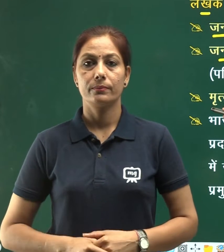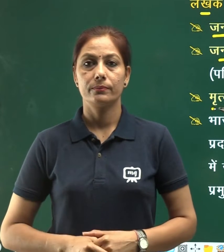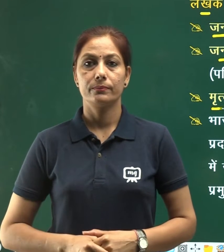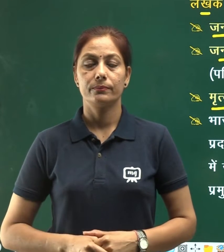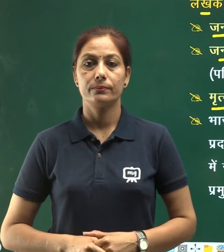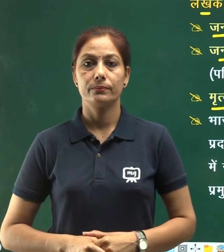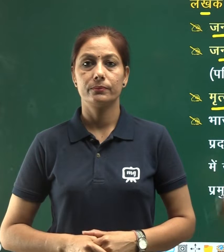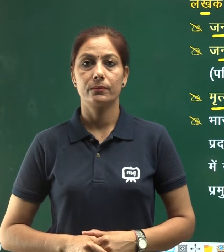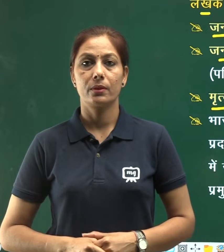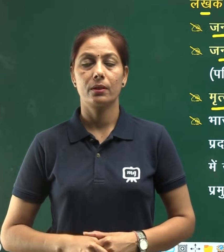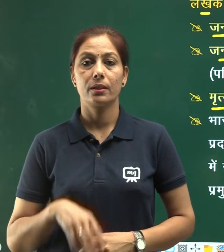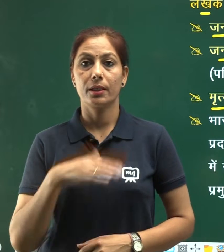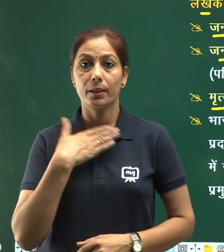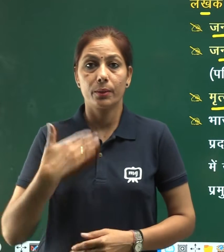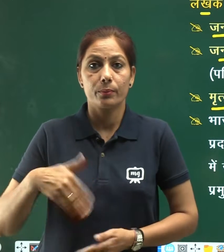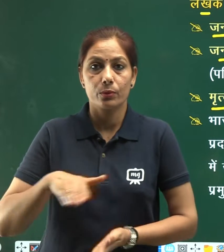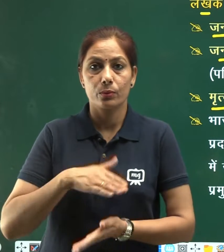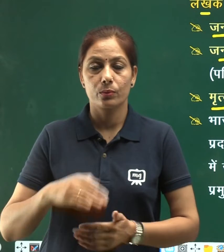इनकी मृत्यु